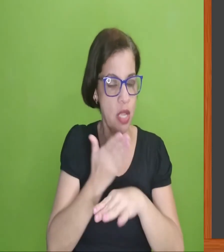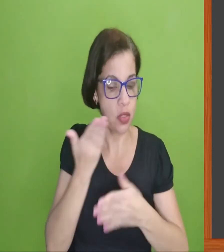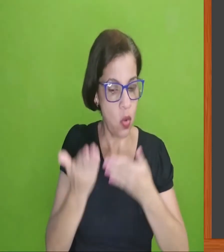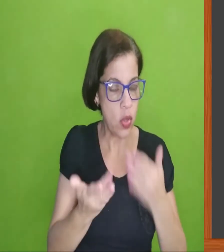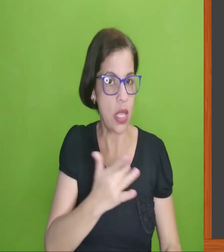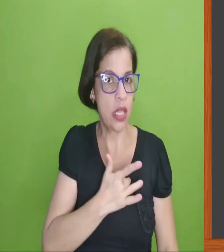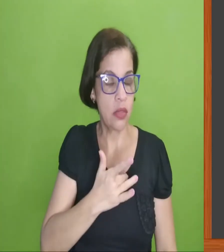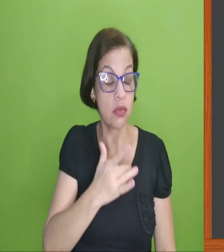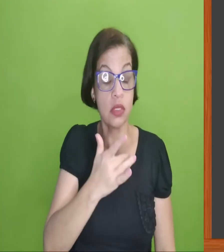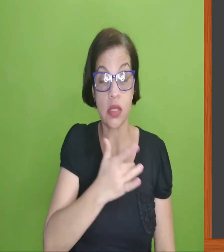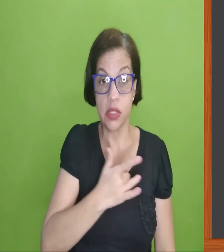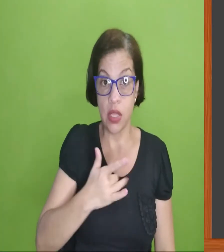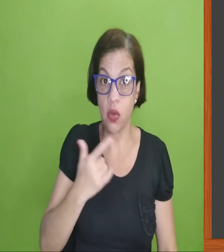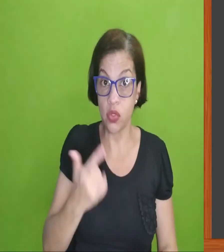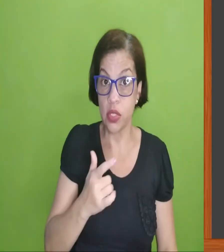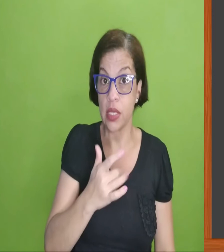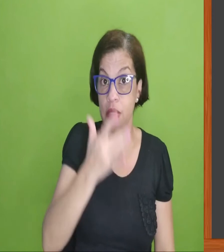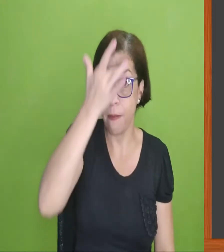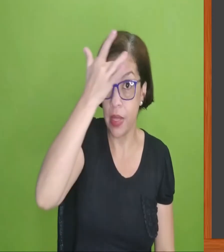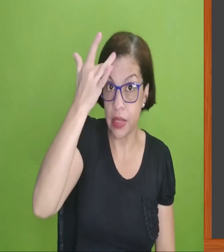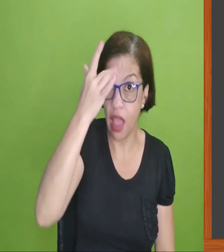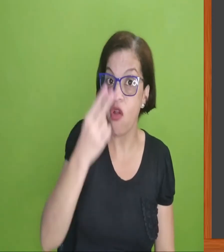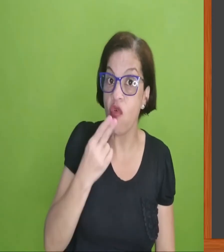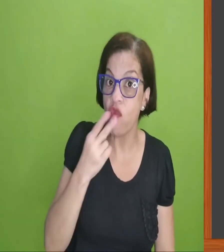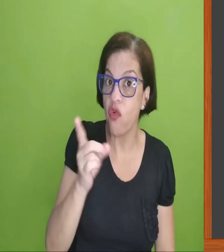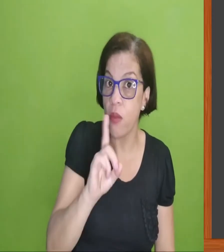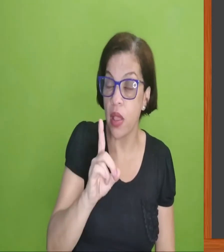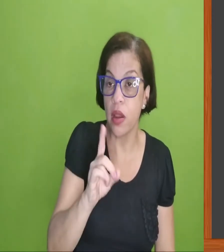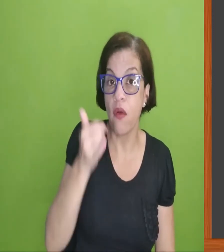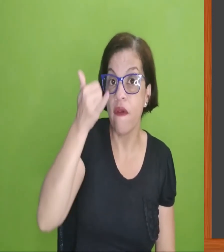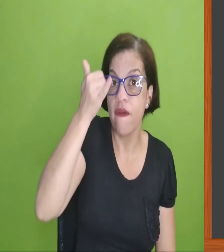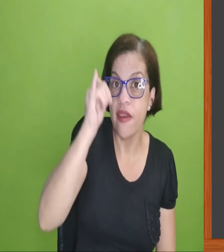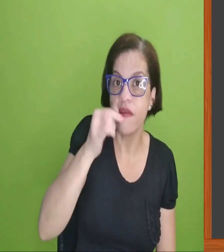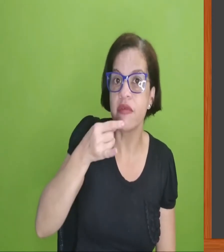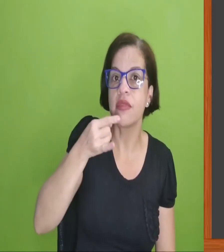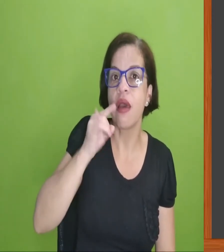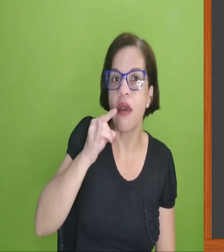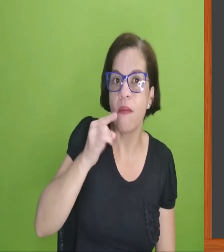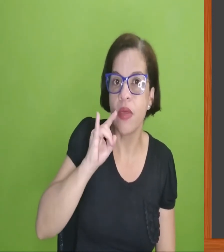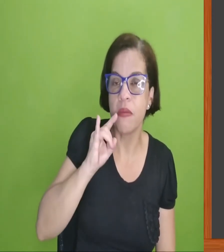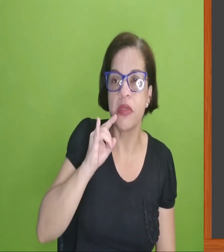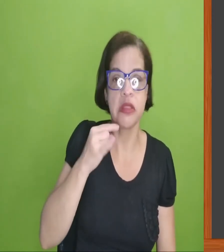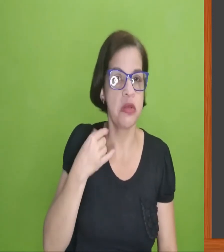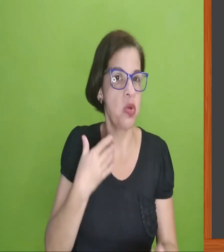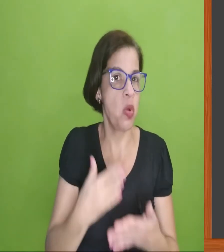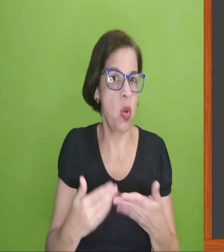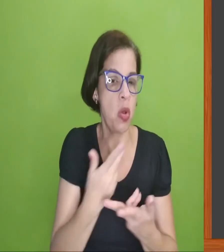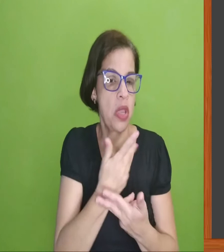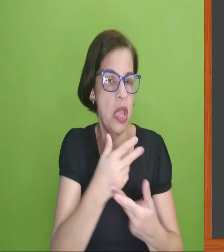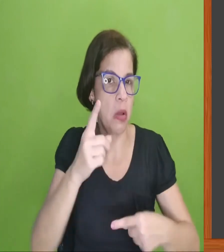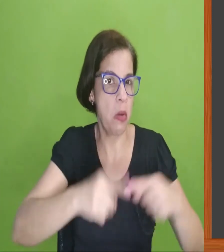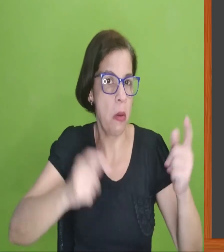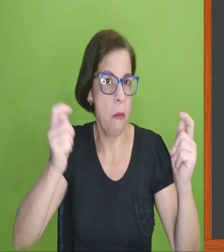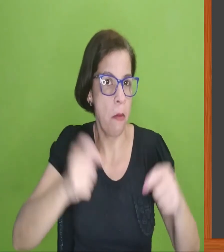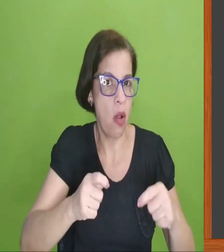cuidados com a saúde mental, não fumar e evitar o uso de bebidas alcoólicas e de qualquer outra substância